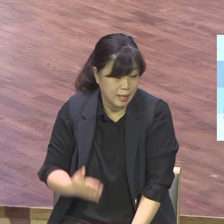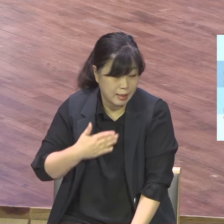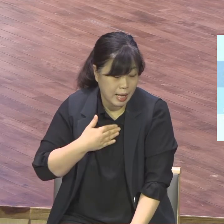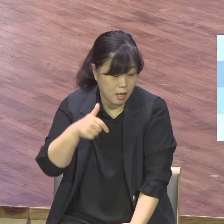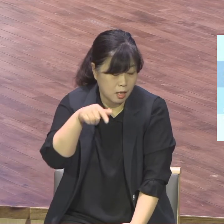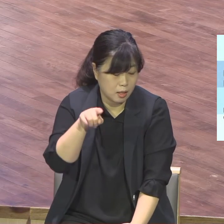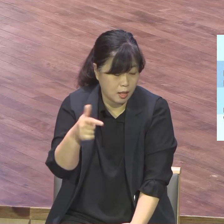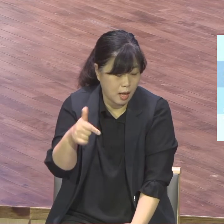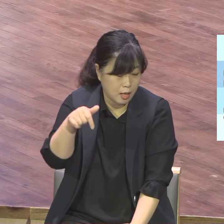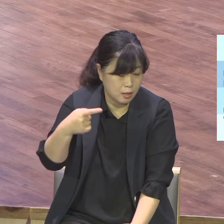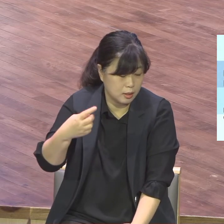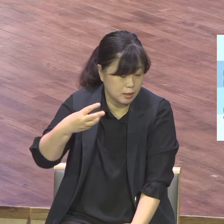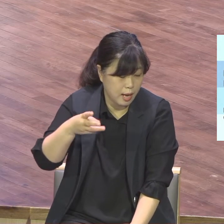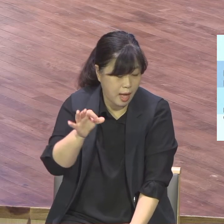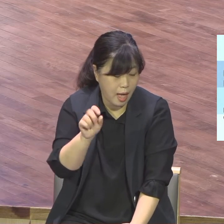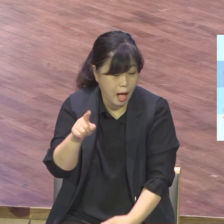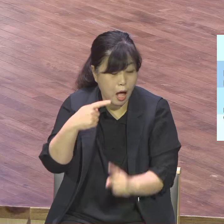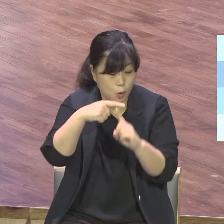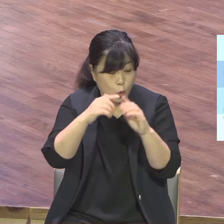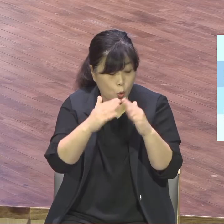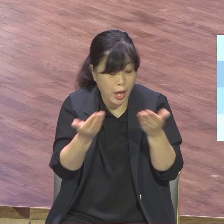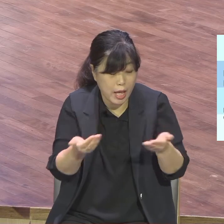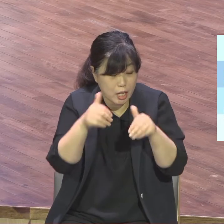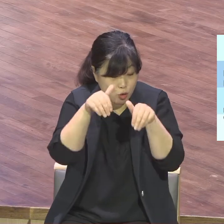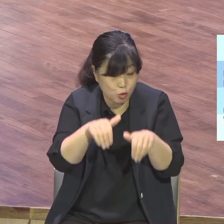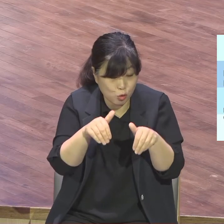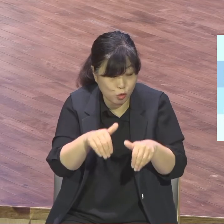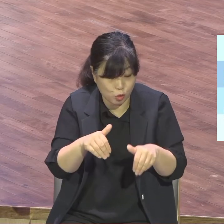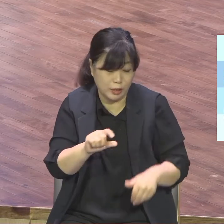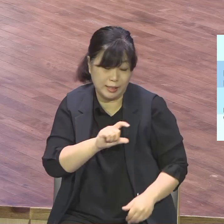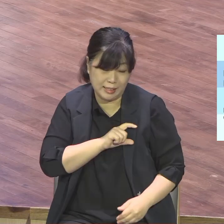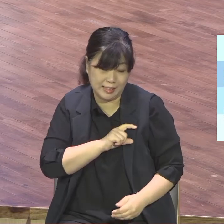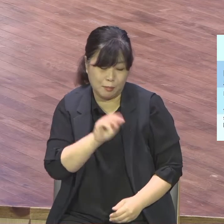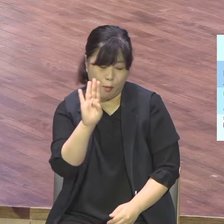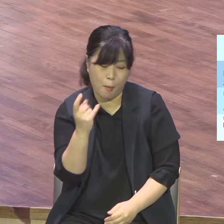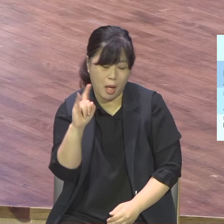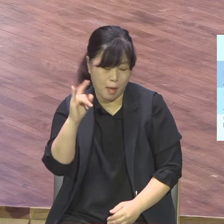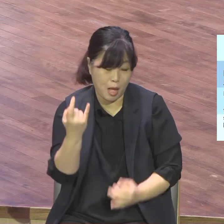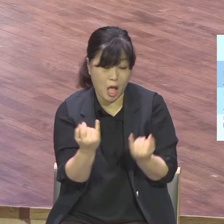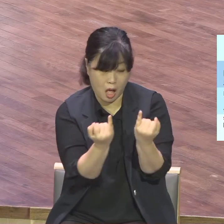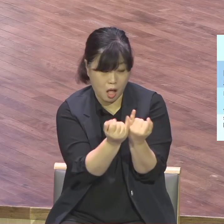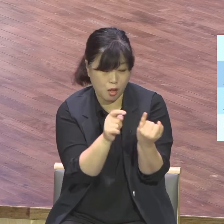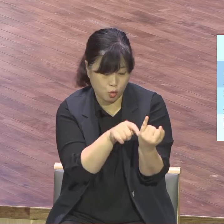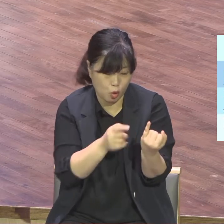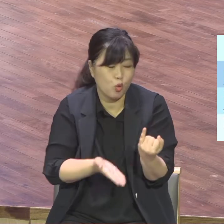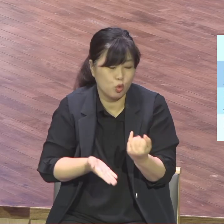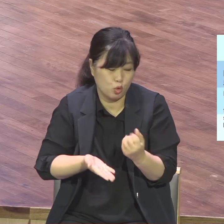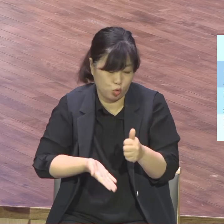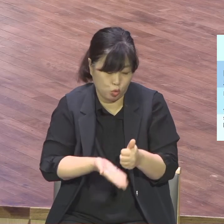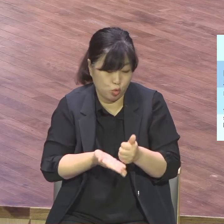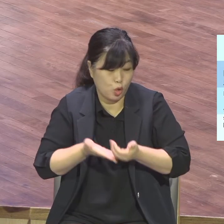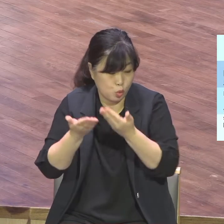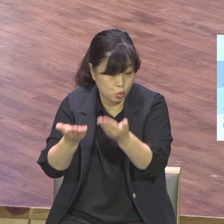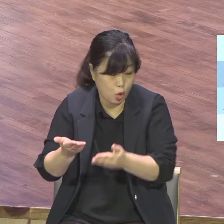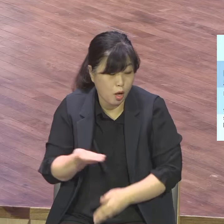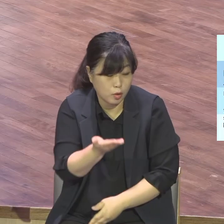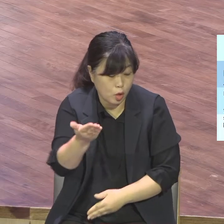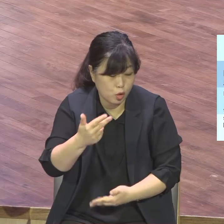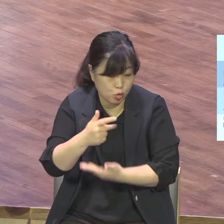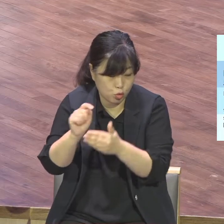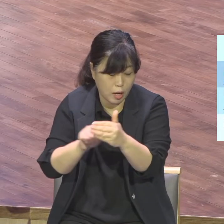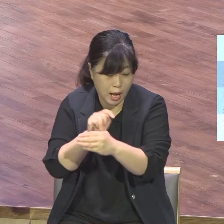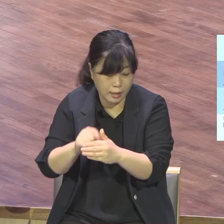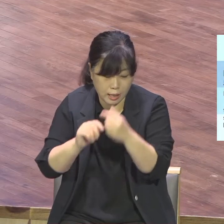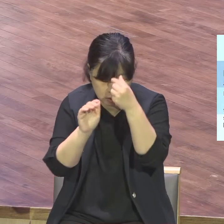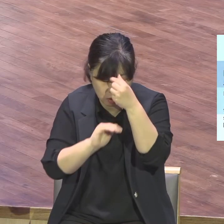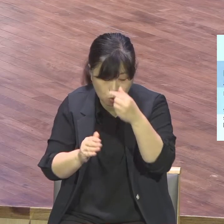내가 갱거래 교회의 일꾼으로 있는 우리 자매 베베를 너에게 추천하노니 너희는 주 안에서 성도들의